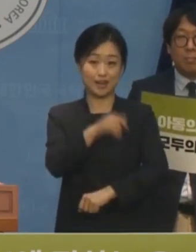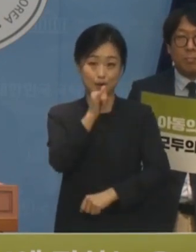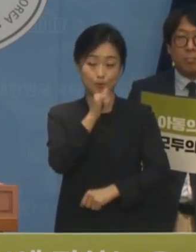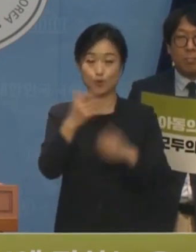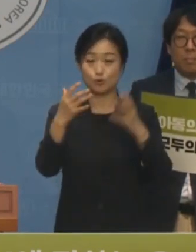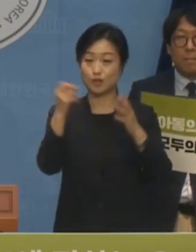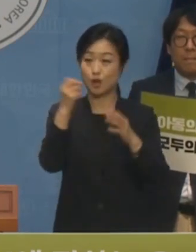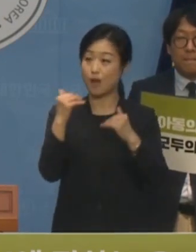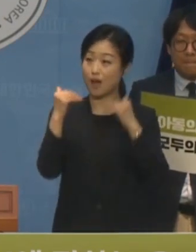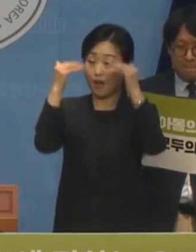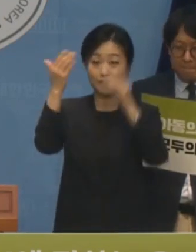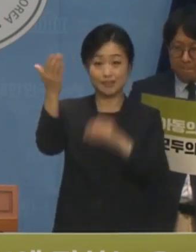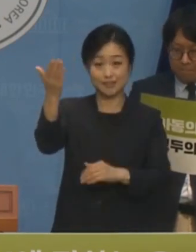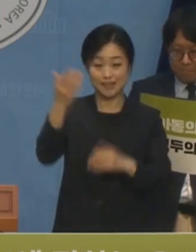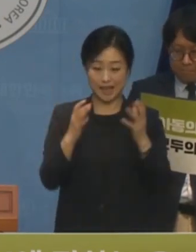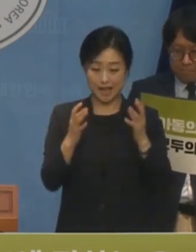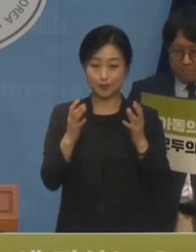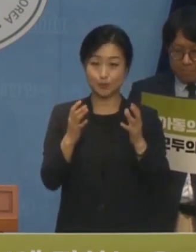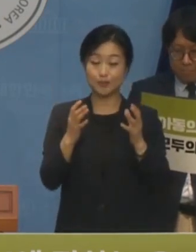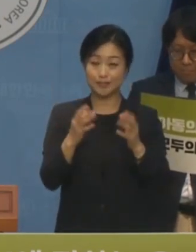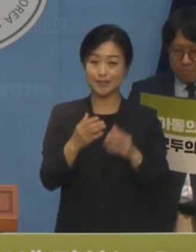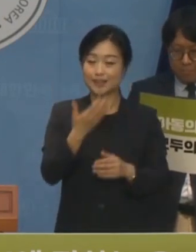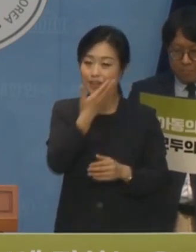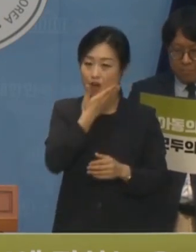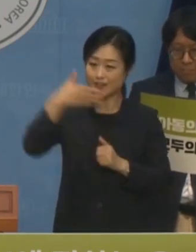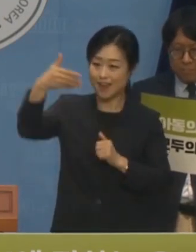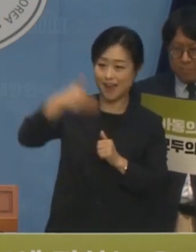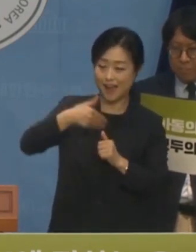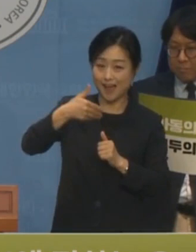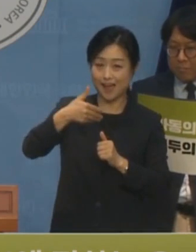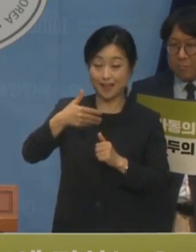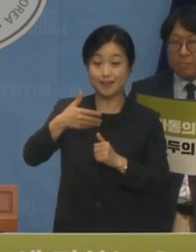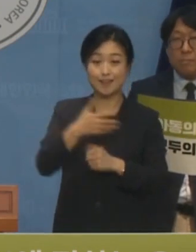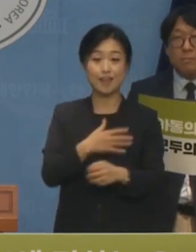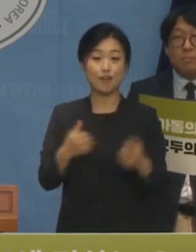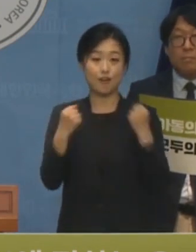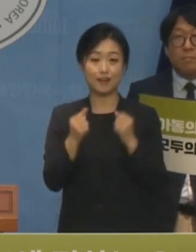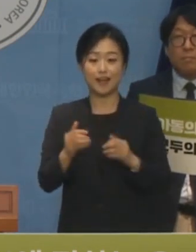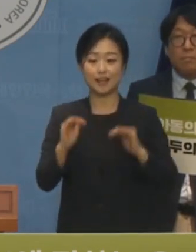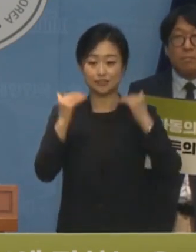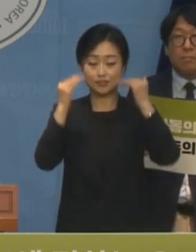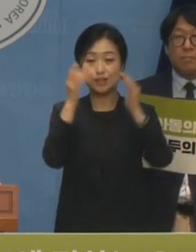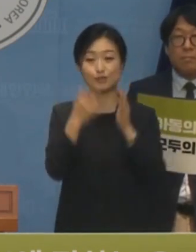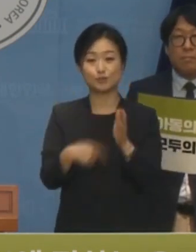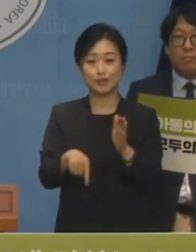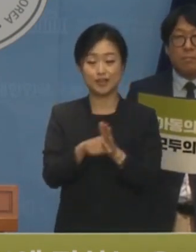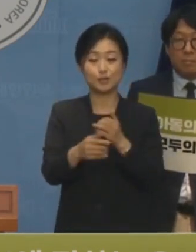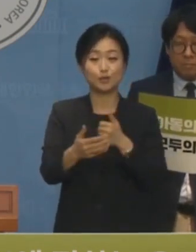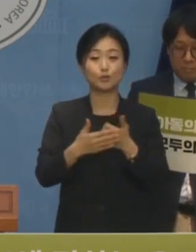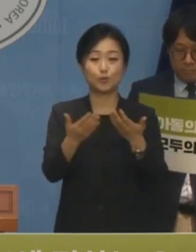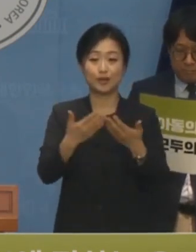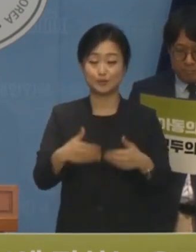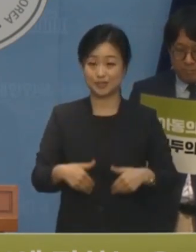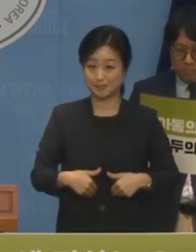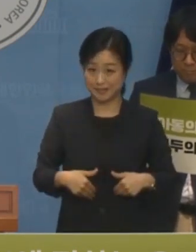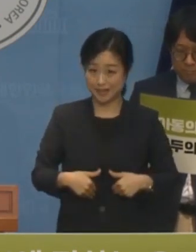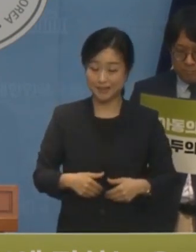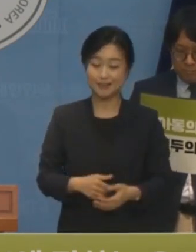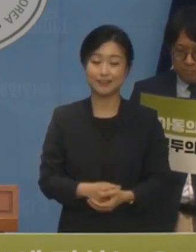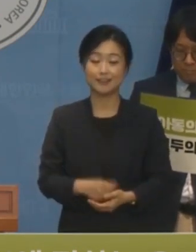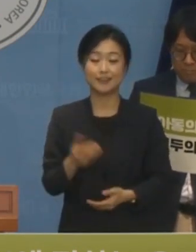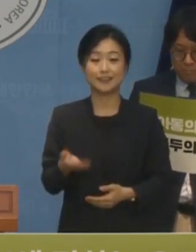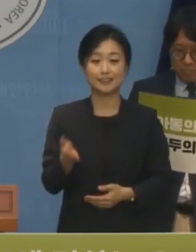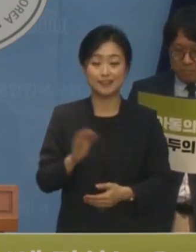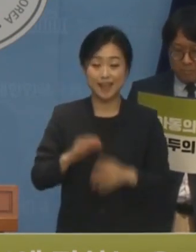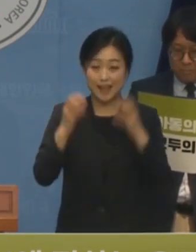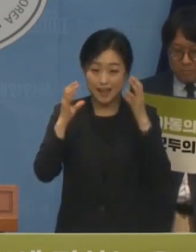국가와 어른들은 아동이 적절한 영양소를 섭취하여 건강하게 성장할 수 있도록 도와줘야 합니다.